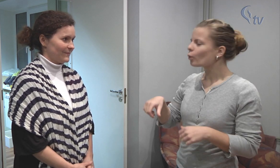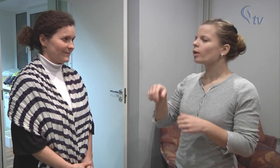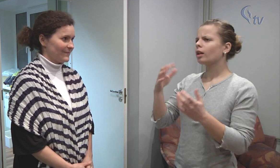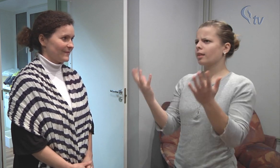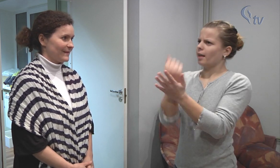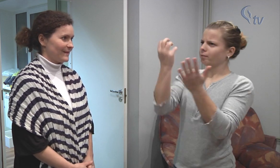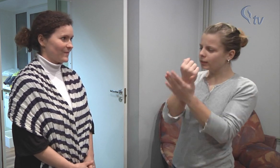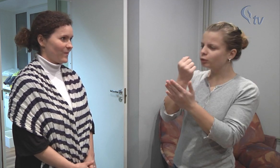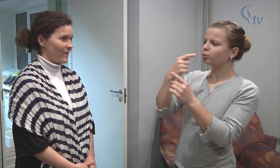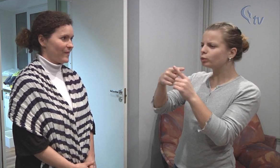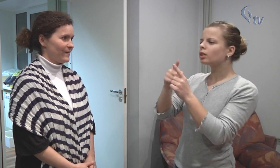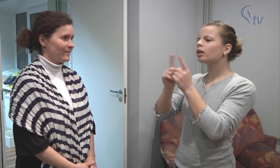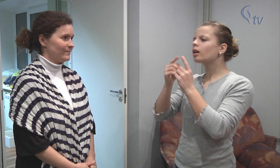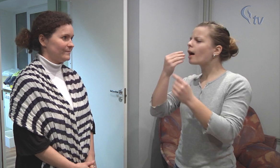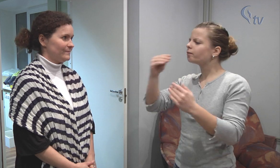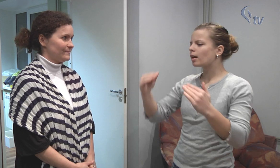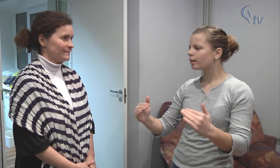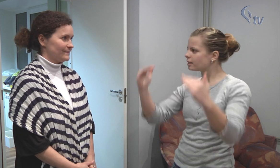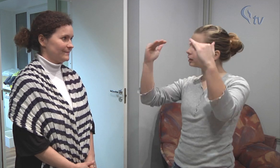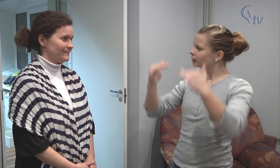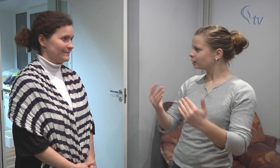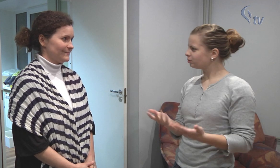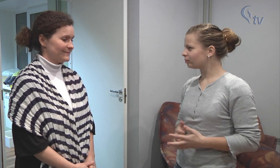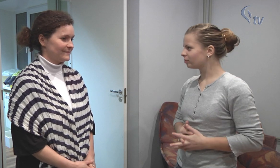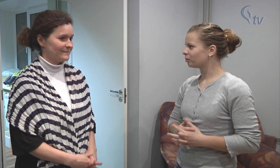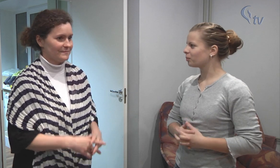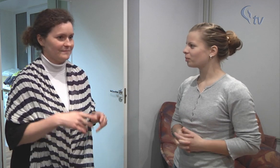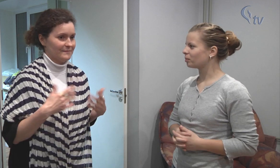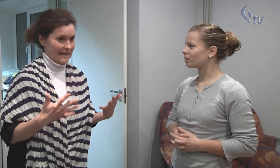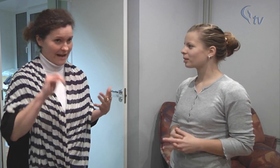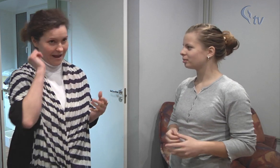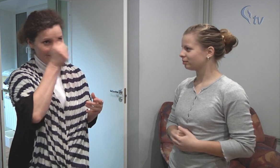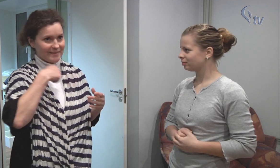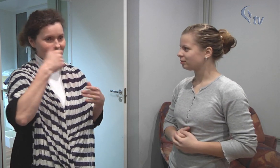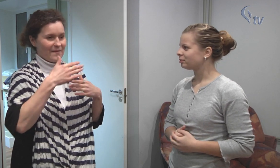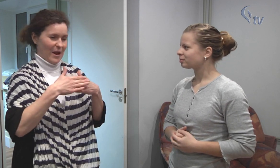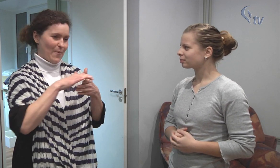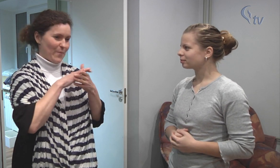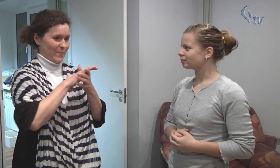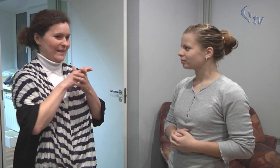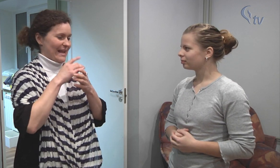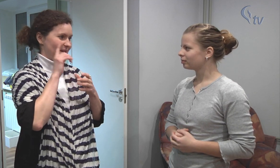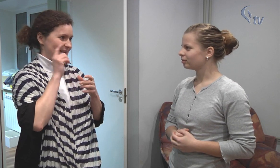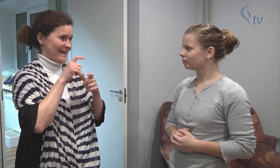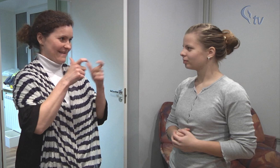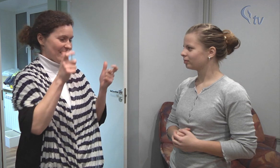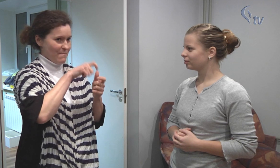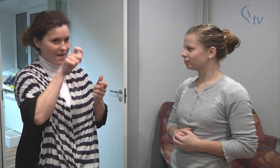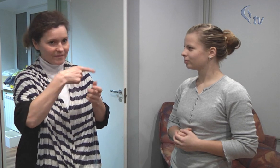viipekeele tõlketeenust? Oled sa sellega rahul, selle kättesaadavuse ja kvaliteediga? No, sellel aastal Tallinna ja Harjumaa